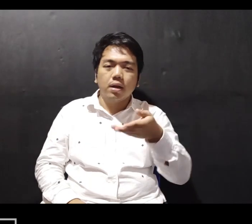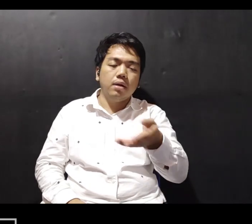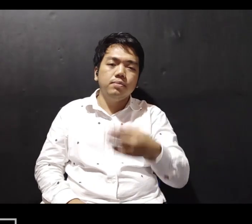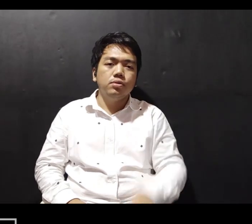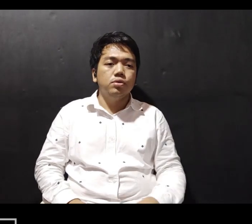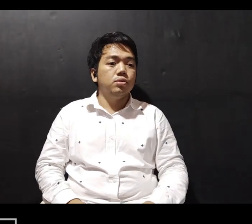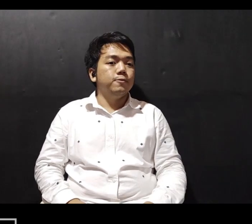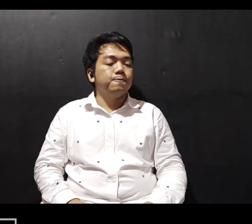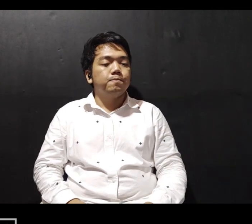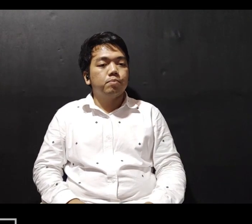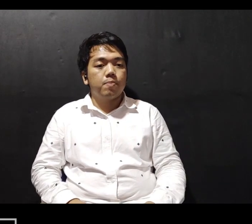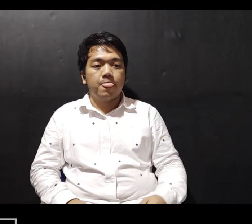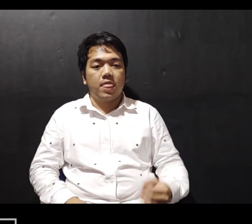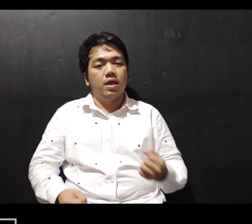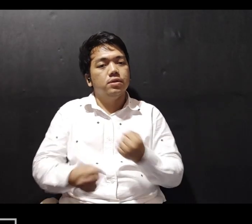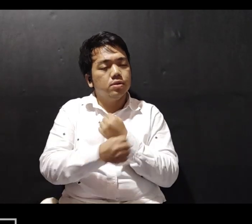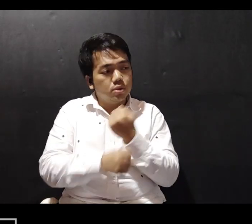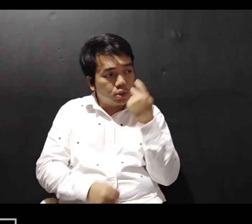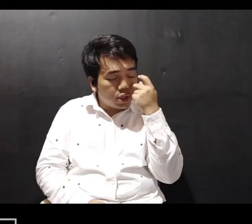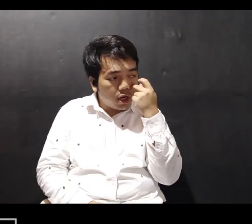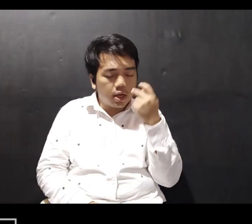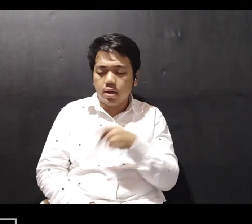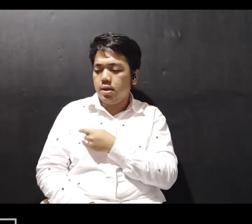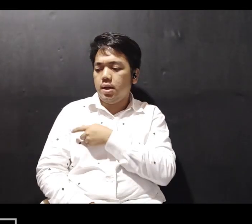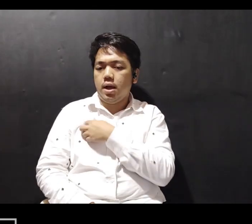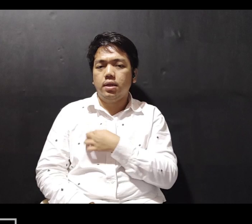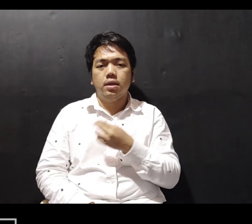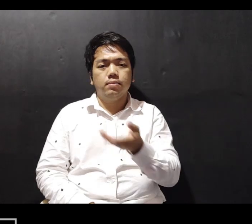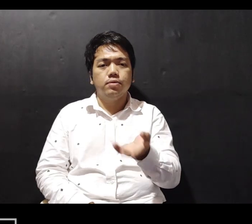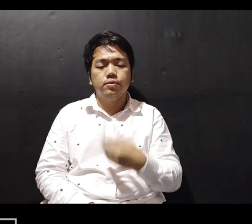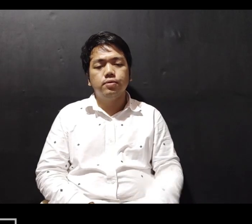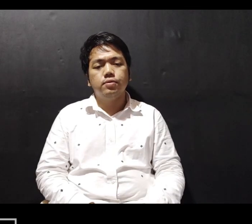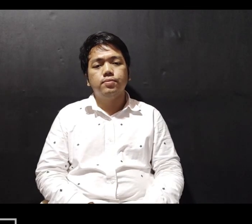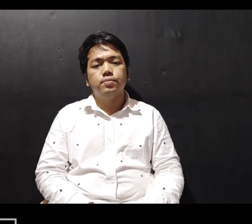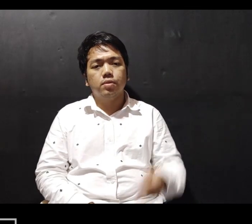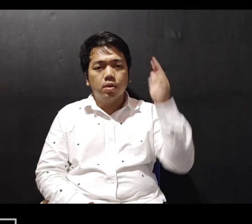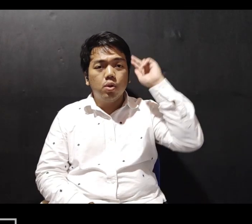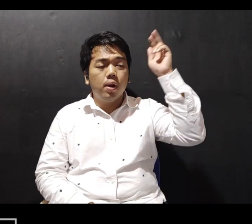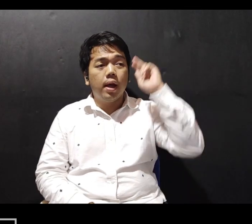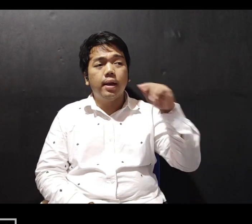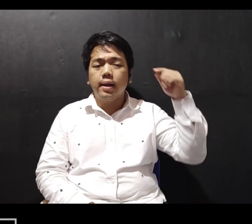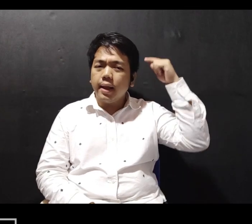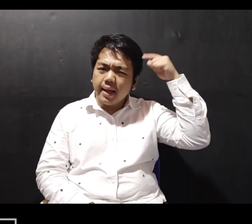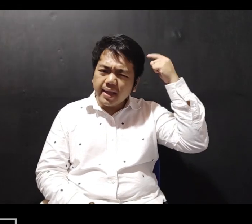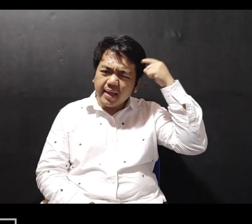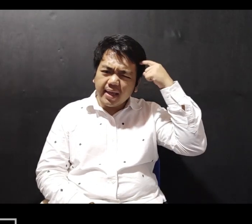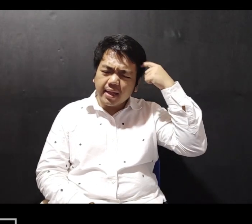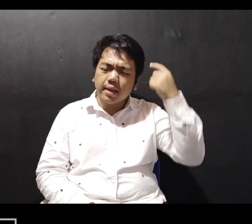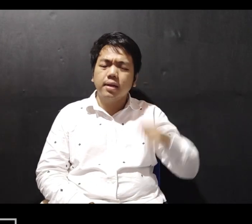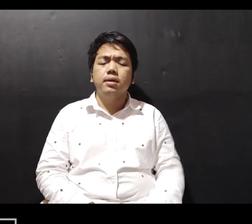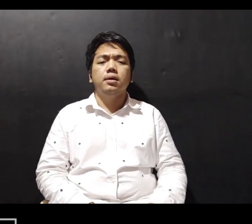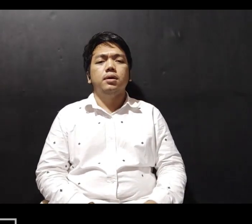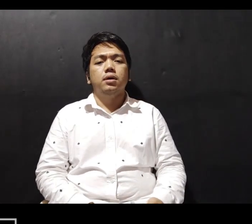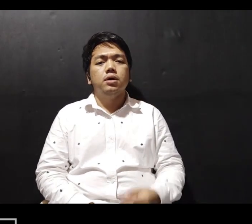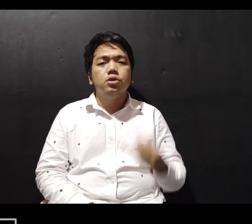Jaga hatimu. Punyai sikap hati yang benar selama engkau menunggu. Tuhan juga ingatkan bahwa menunggulah dengan